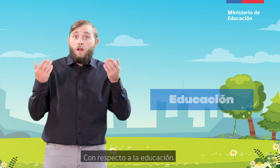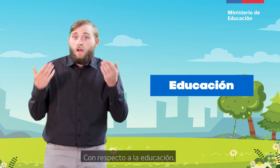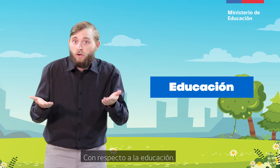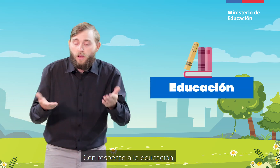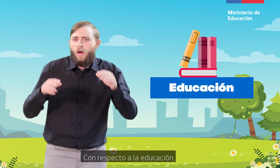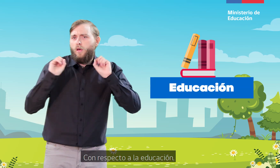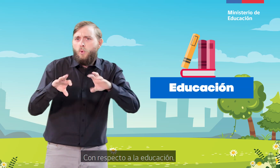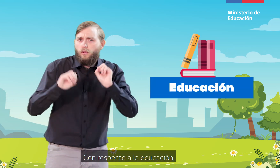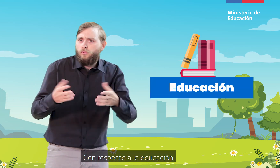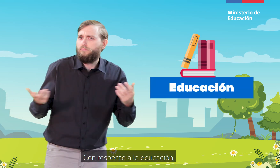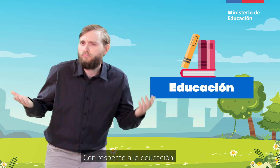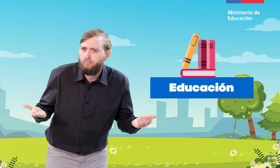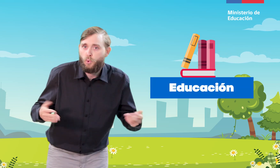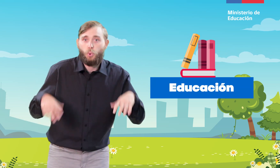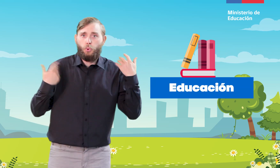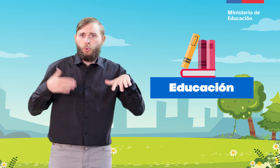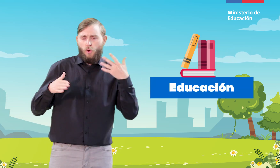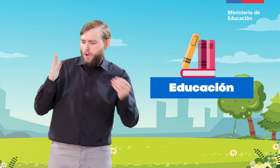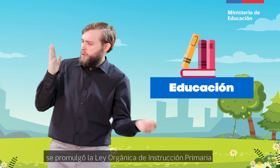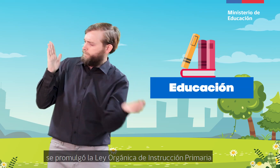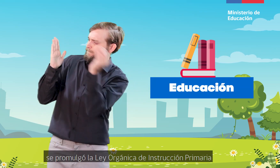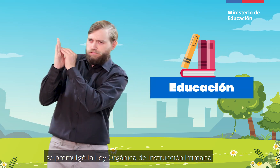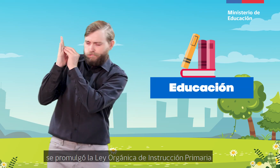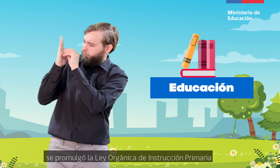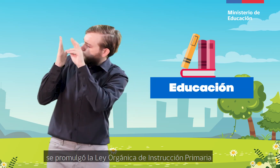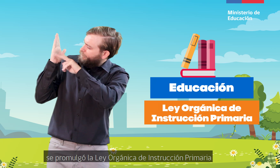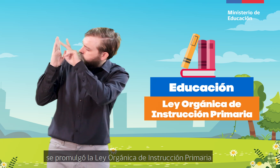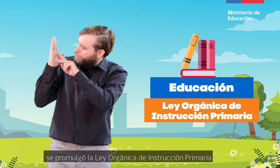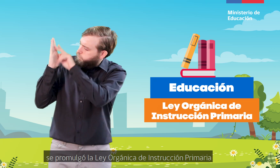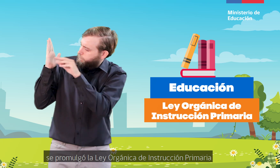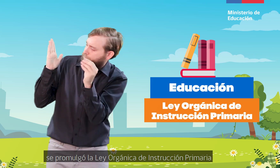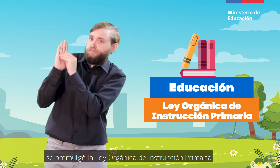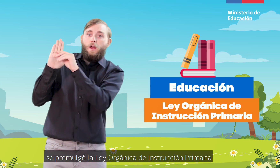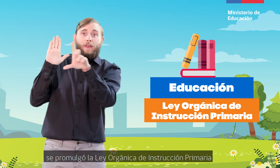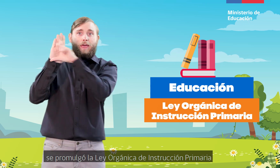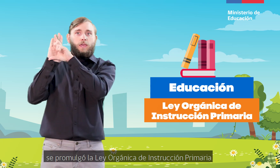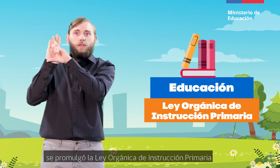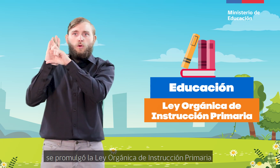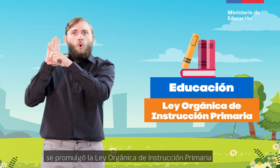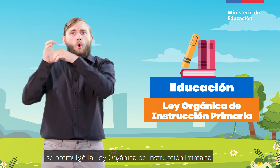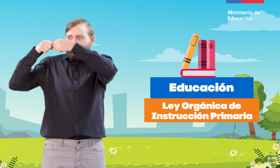Con respecto a la educación, se promulgó la Ley Orgánica de Instrucción Primaria